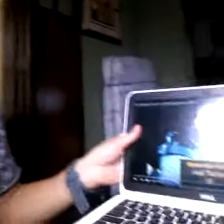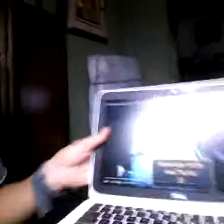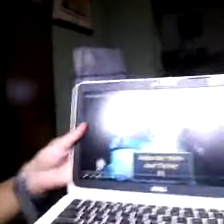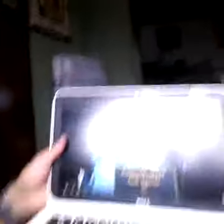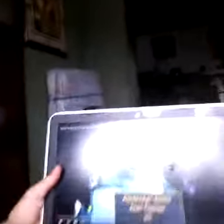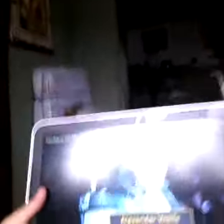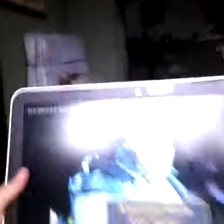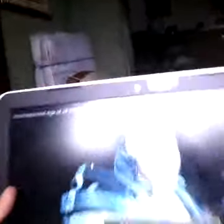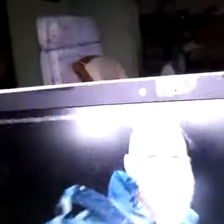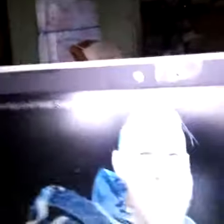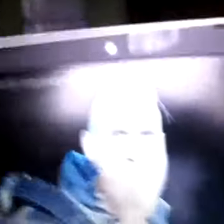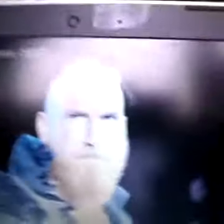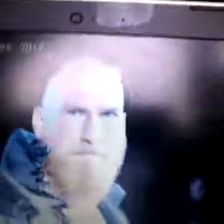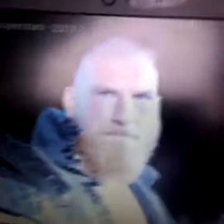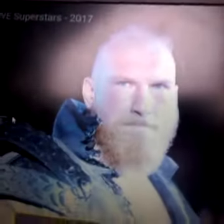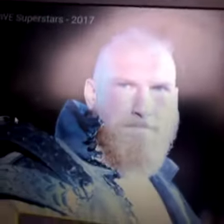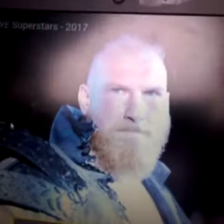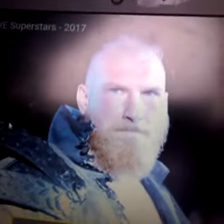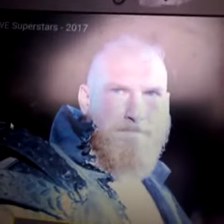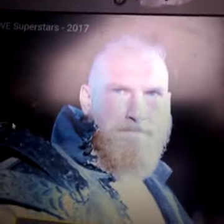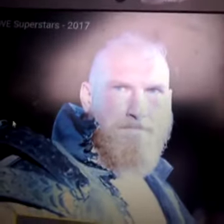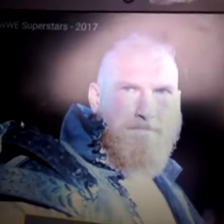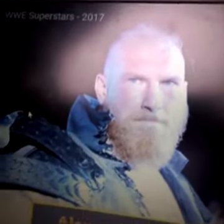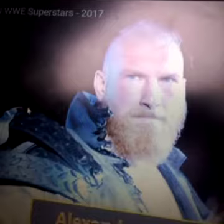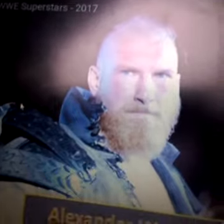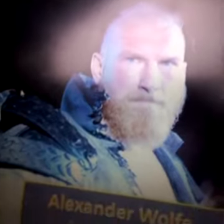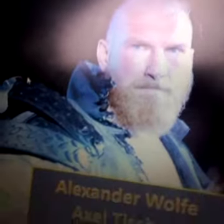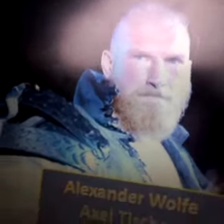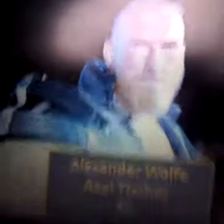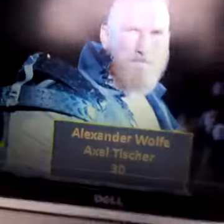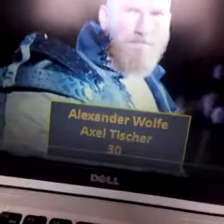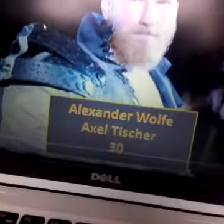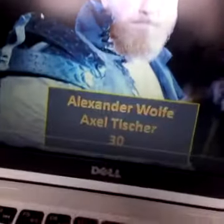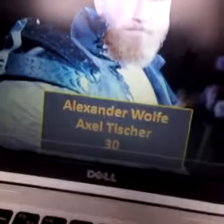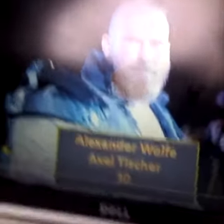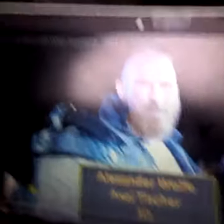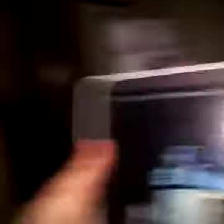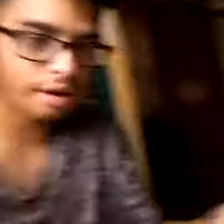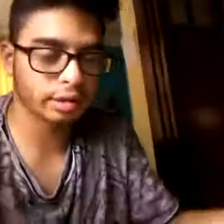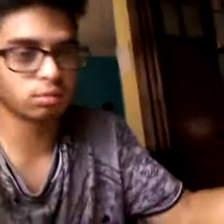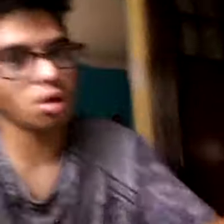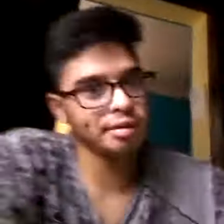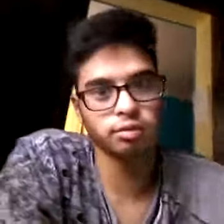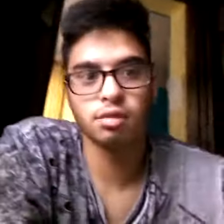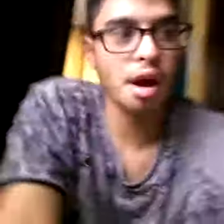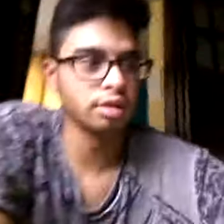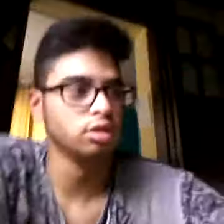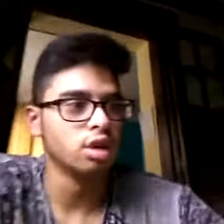Hemos tenido que parar justo en este lugar porque no hay forma de sacar señal en ningún sitio, dada la capacidad que tiene la red celular en la Ciudad de